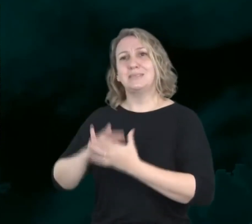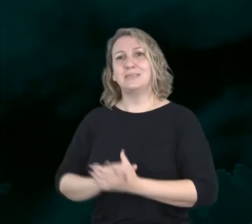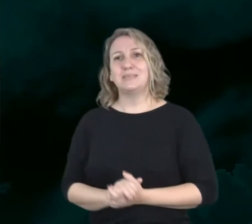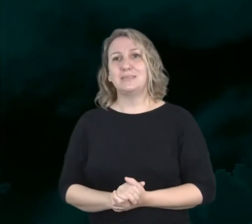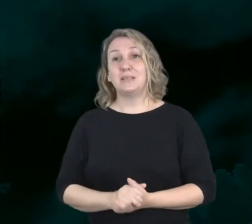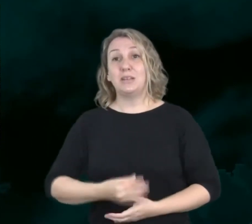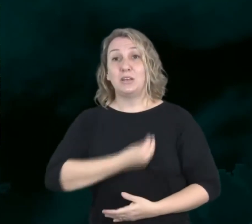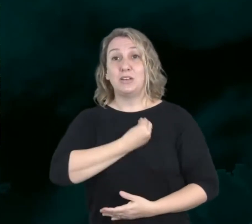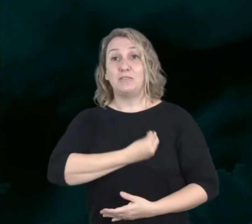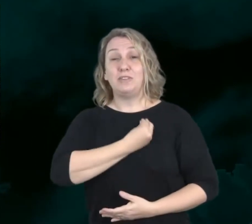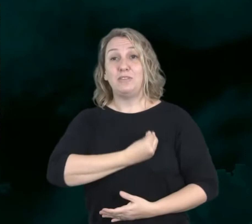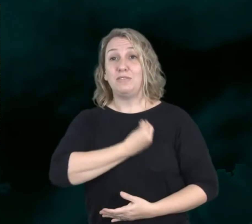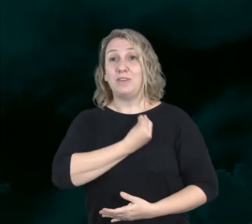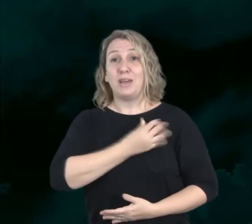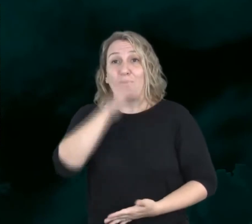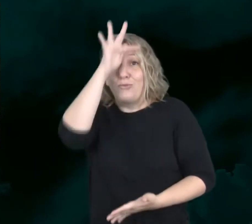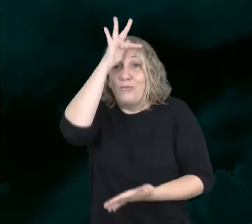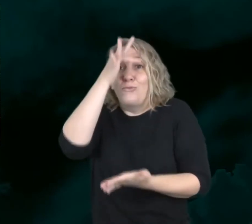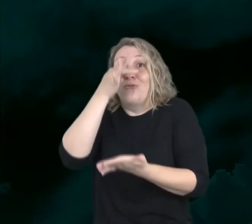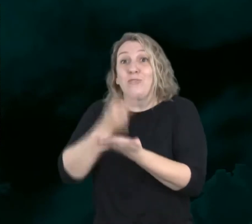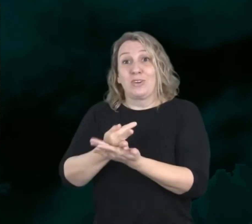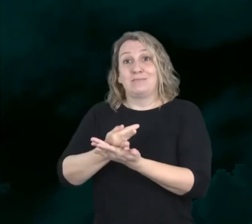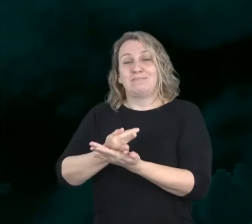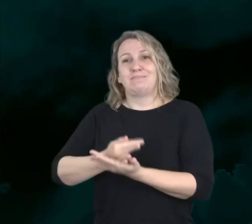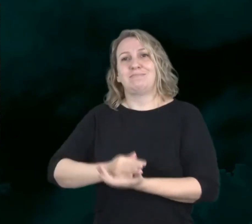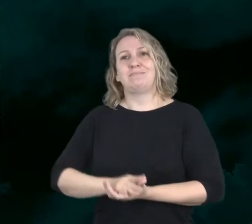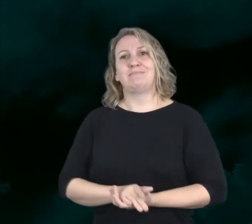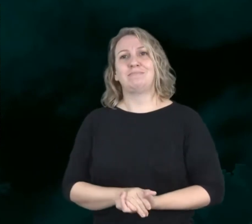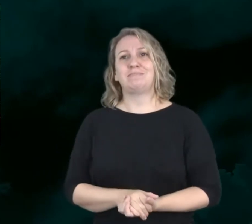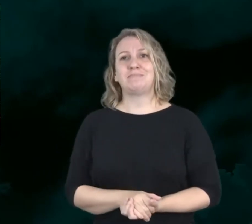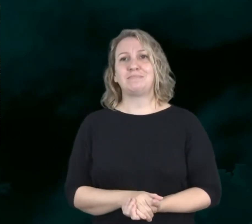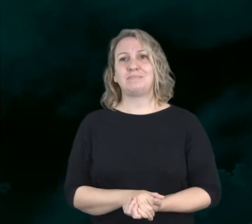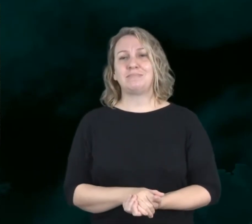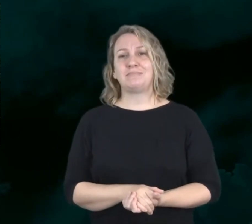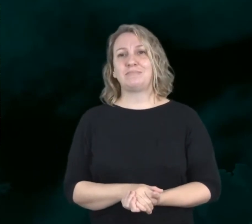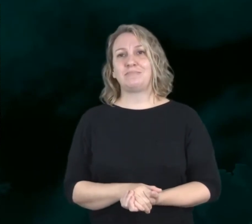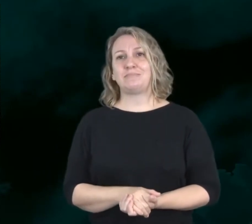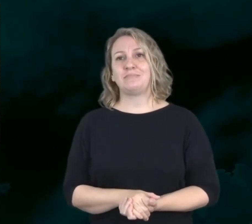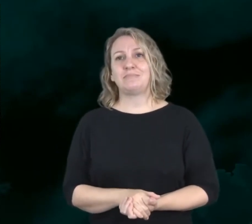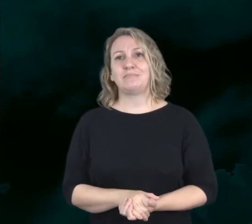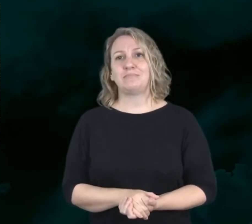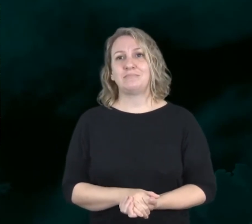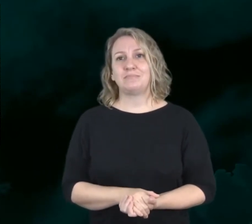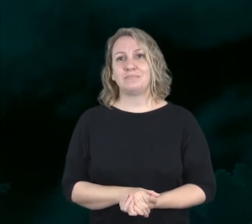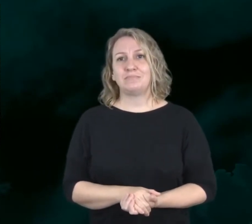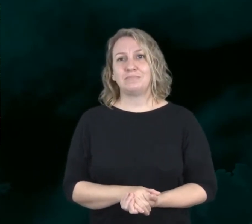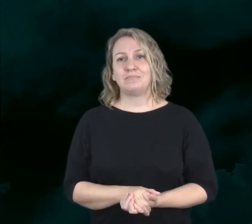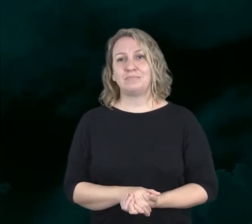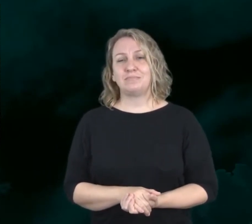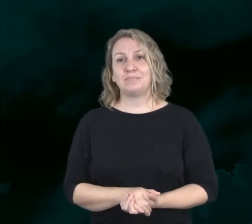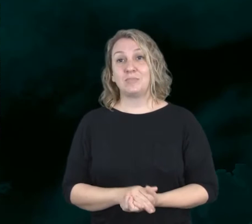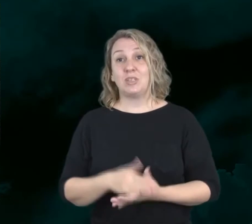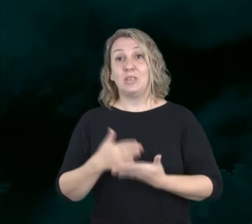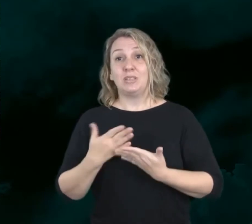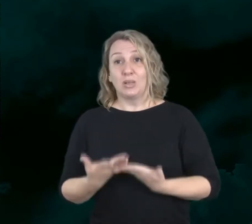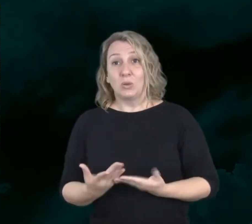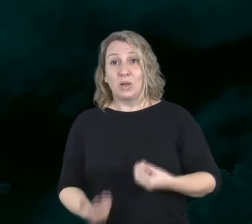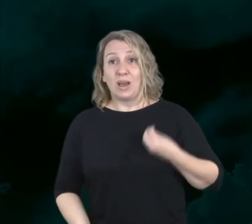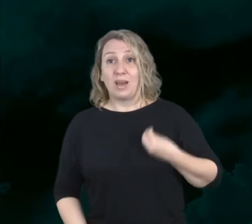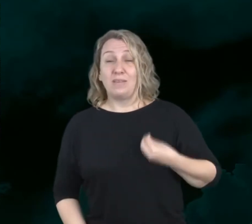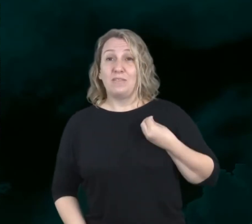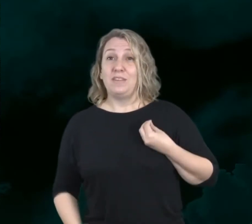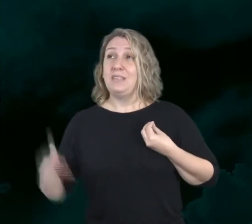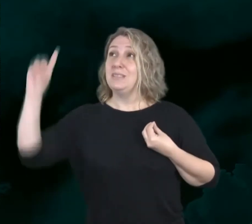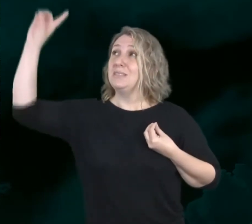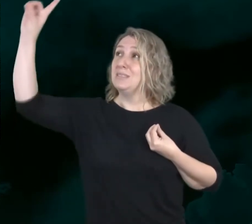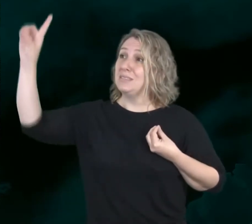por meio dela. E a partir daí, você vai se encher da vida